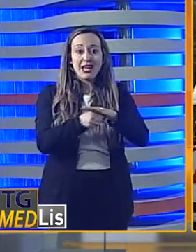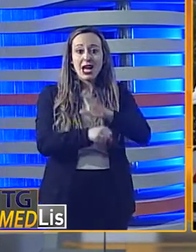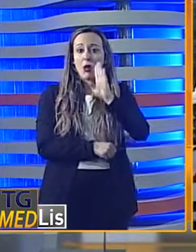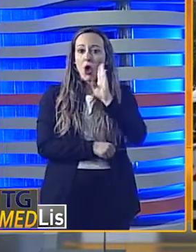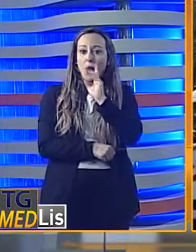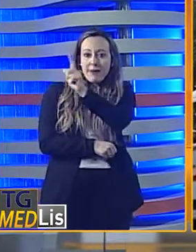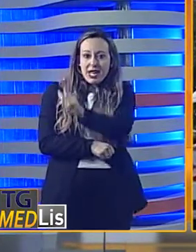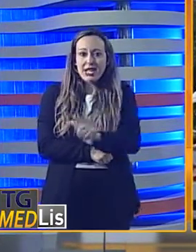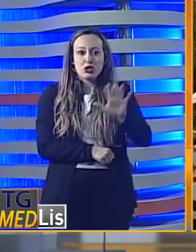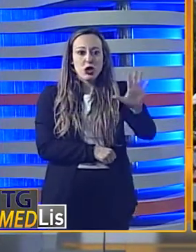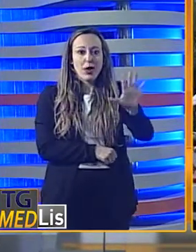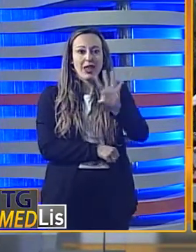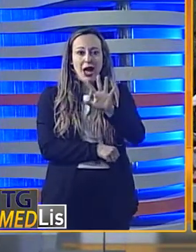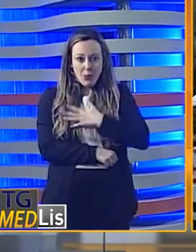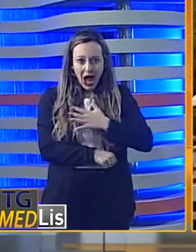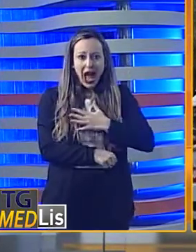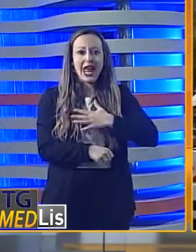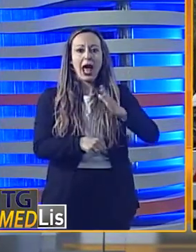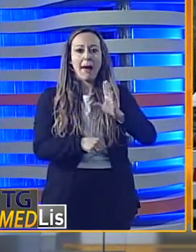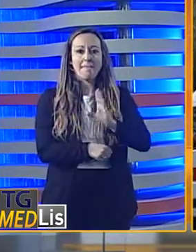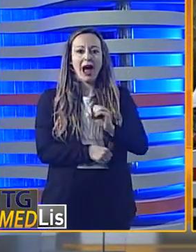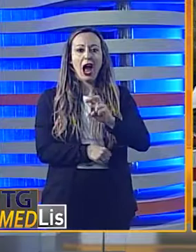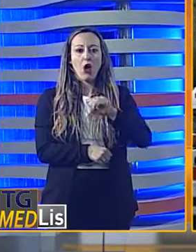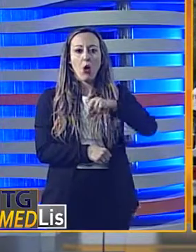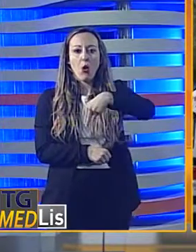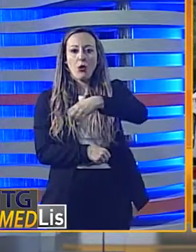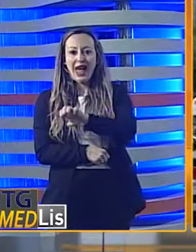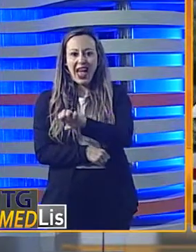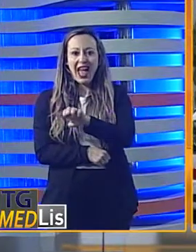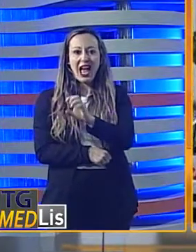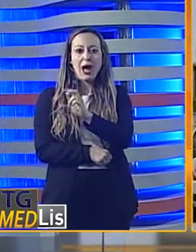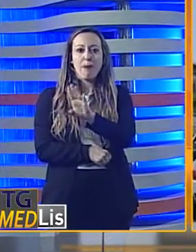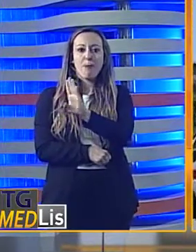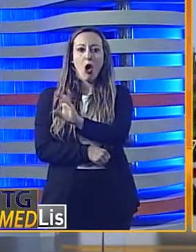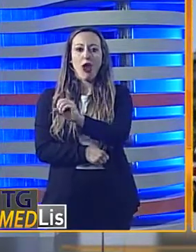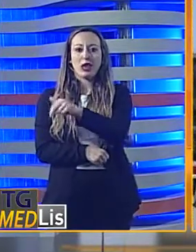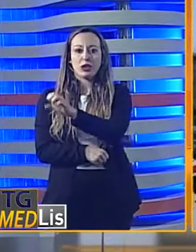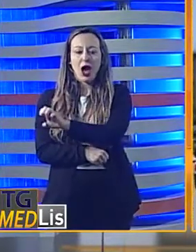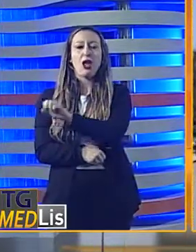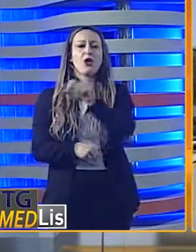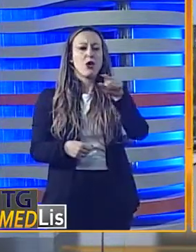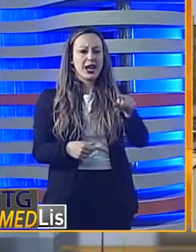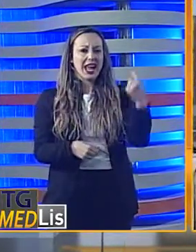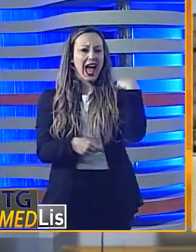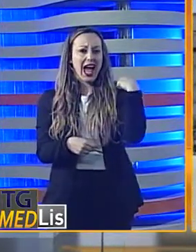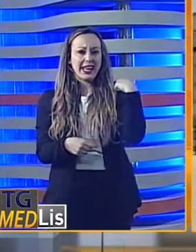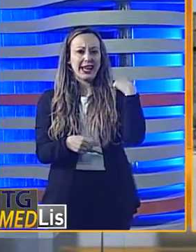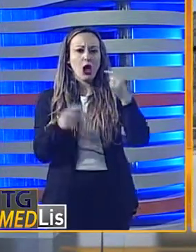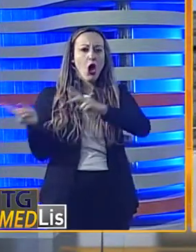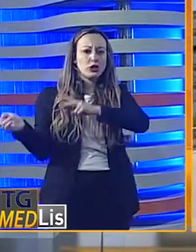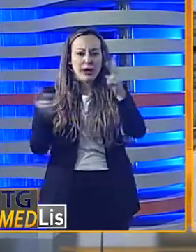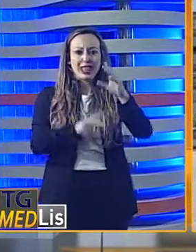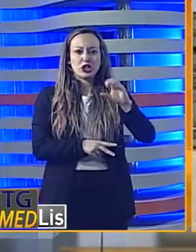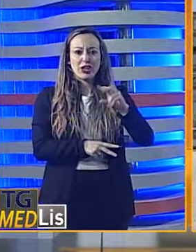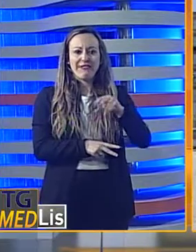I familiari di un uomo di 59 anni, Orazio Barone, morto ieri all'ospedale civico di Palermo, hanno